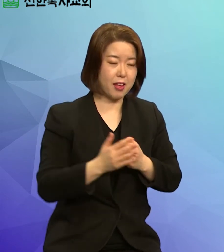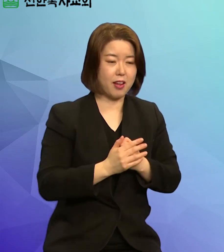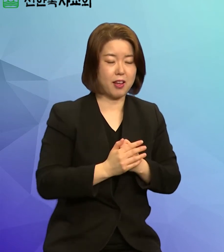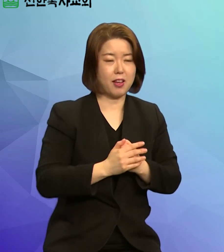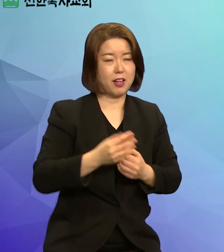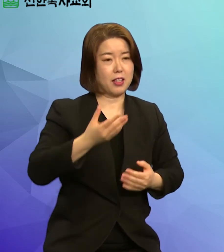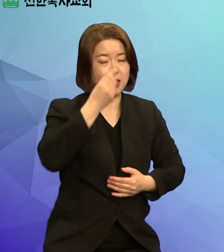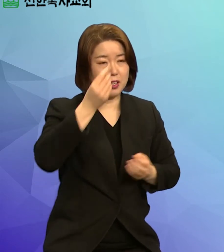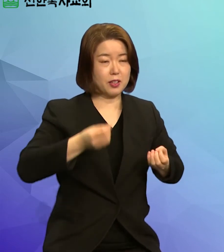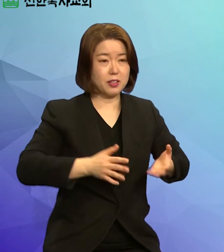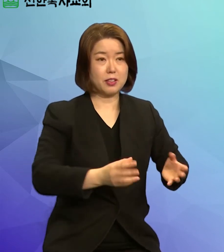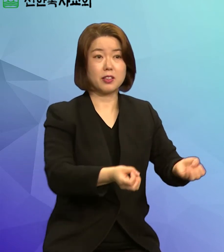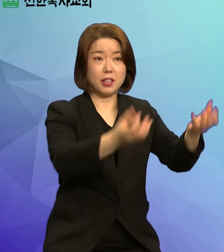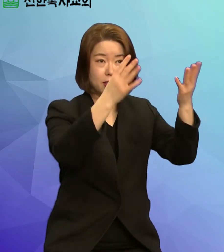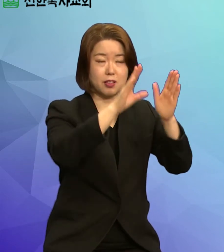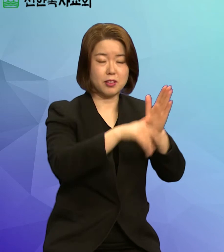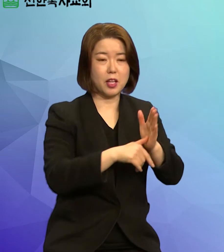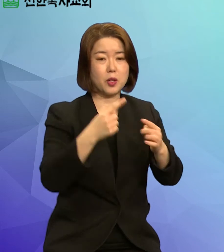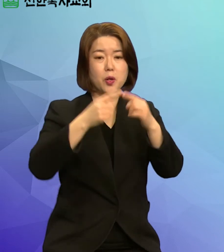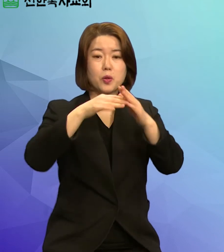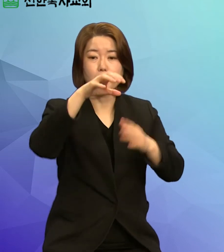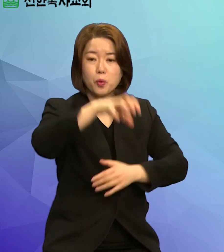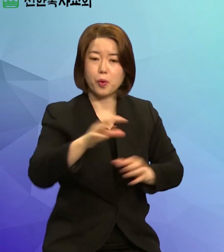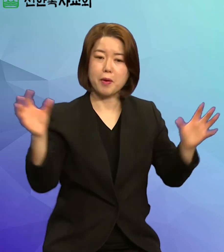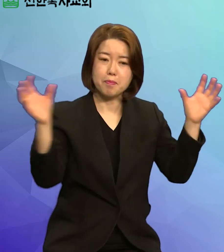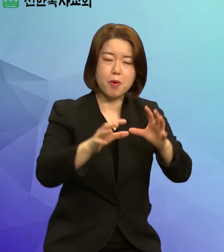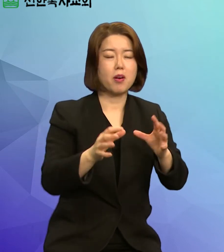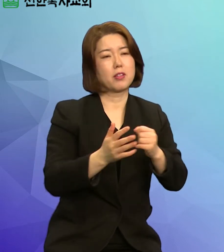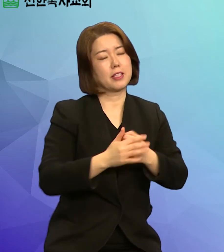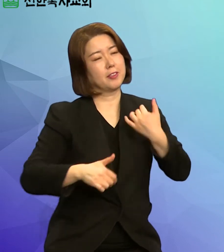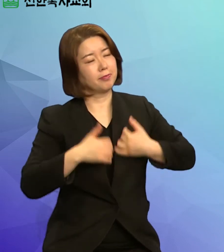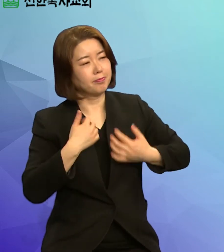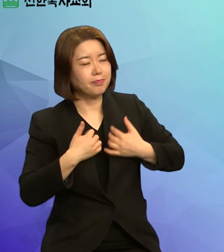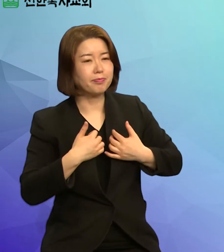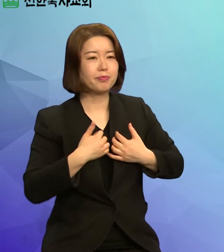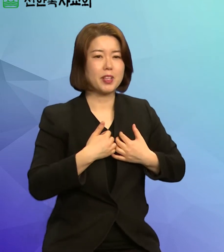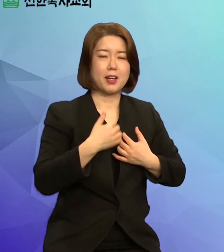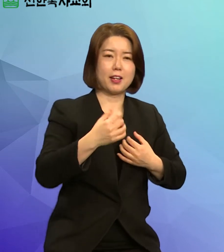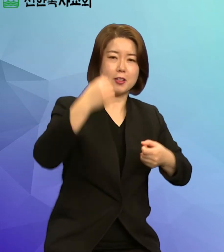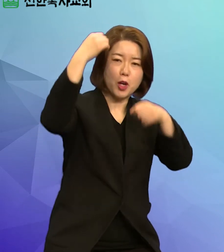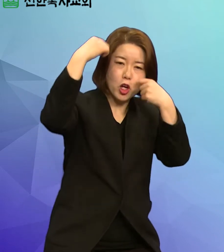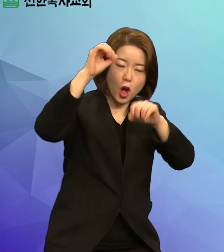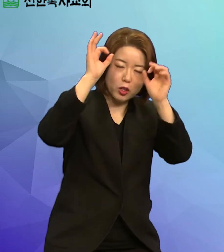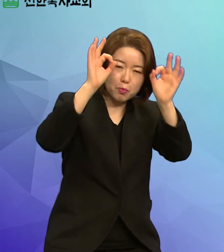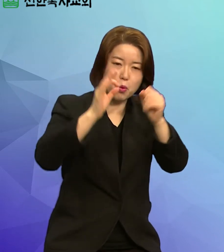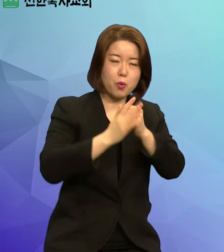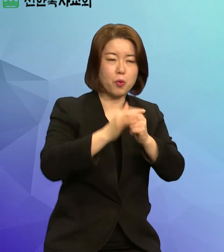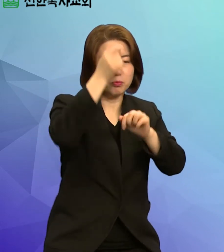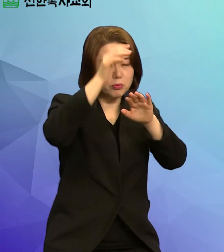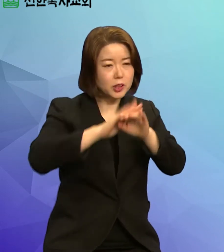모여서 즐거워하고 성탄 연극도 보고 그리고 성탄절 예배도